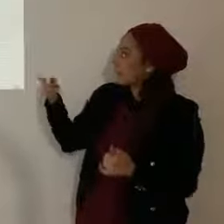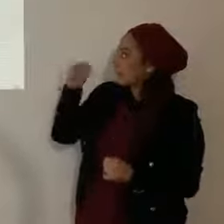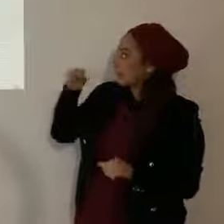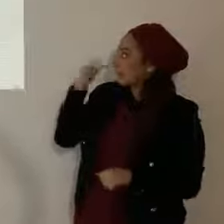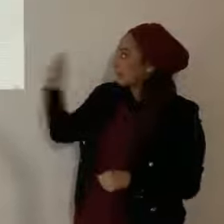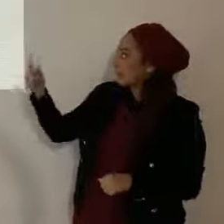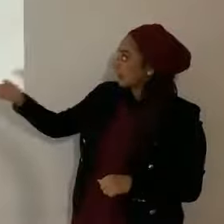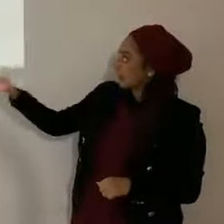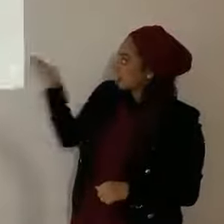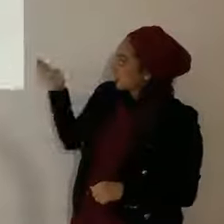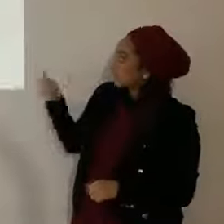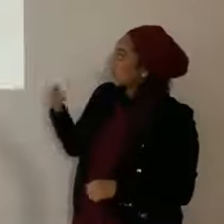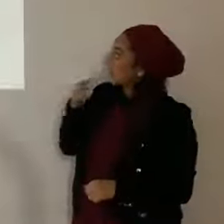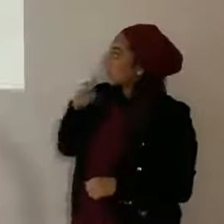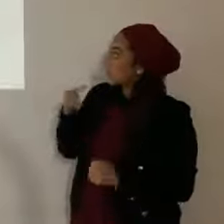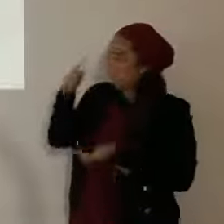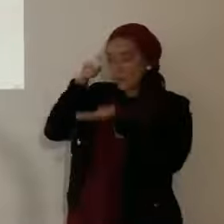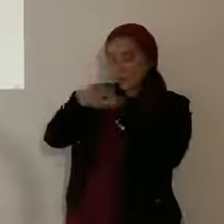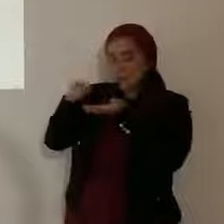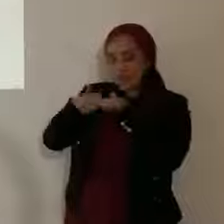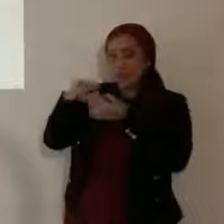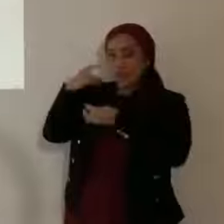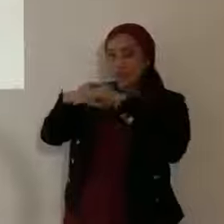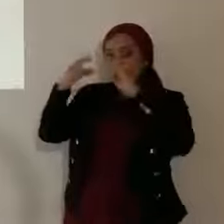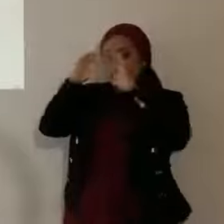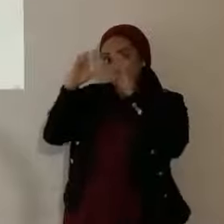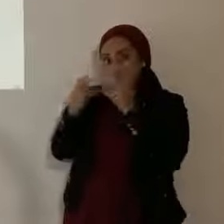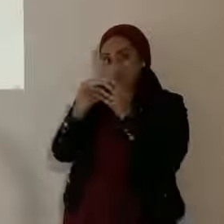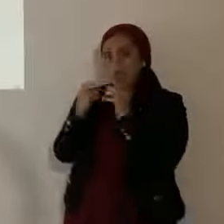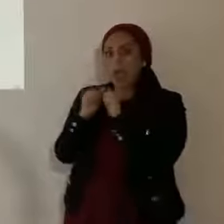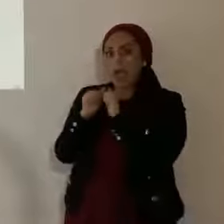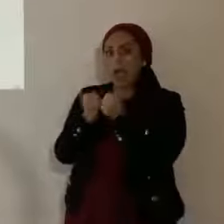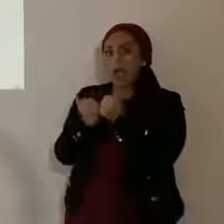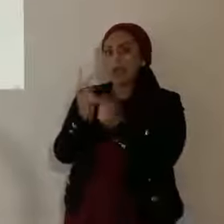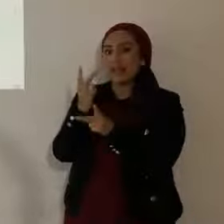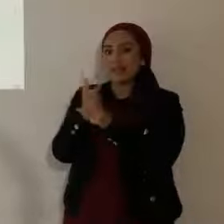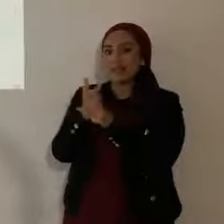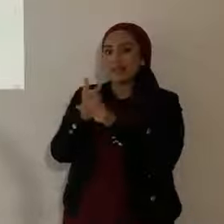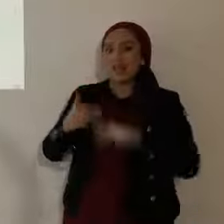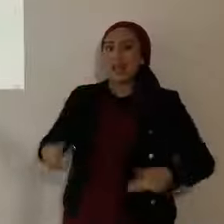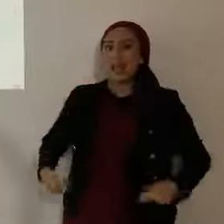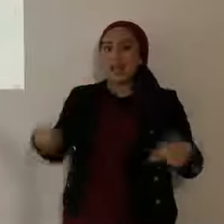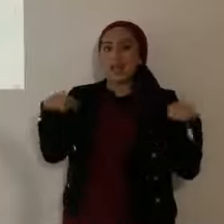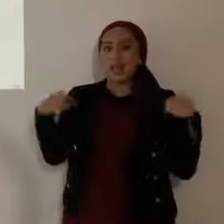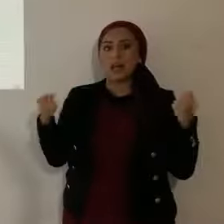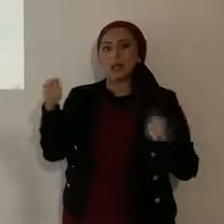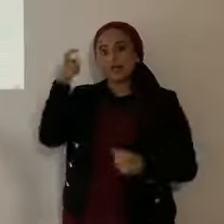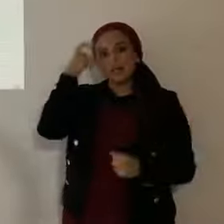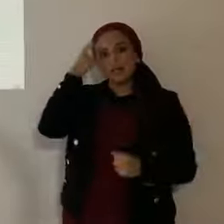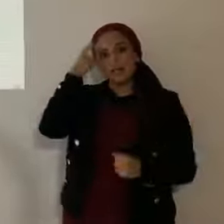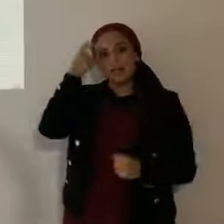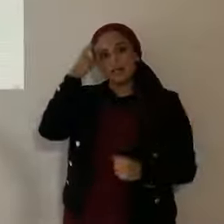ver qué dice las búsquedas mundiales de cómo mantener la salud mental. Ahí es donde entra la metafísica, la nueva